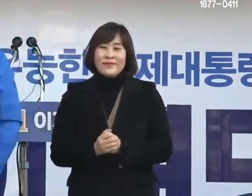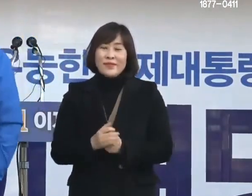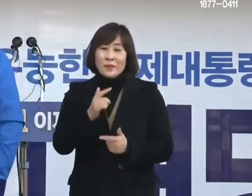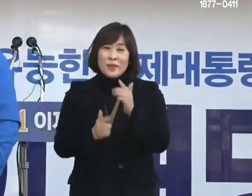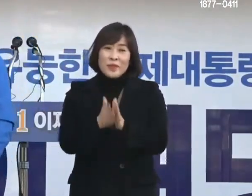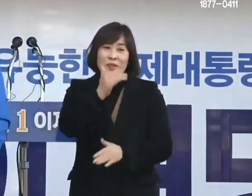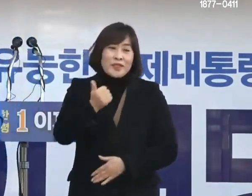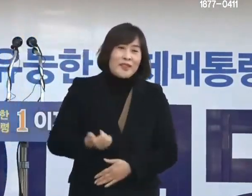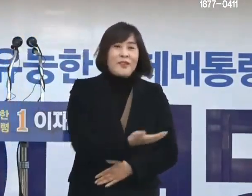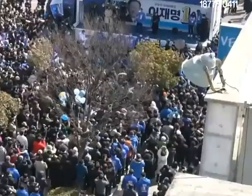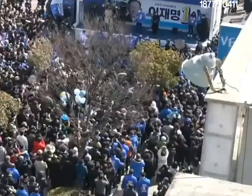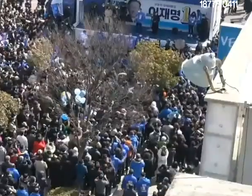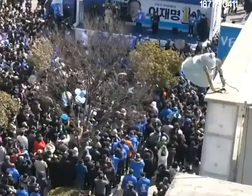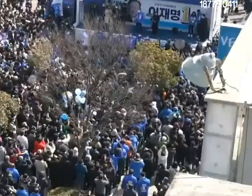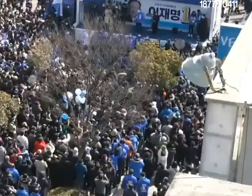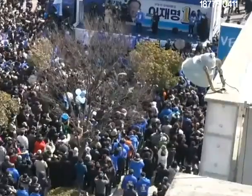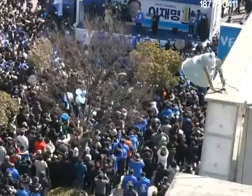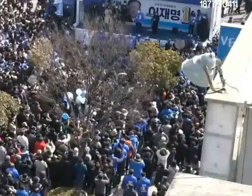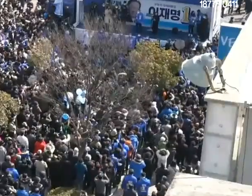목포 시민 여러분,